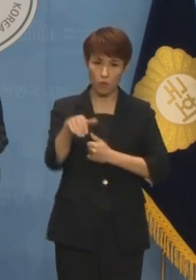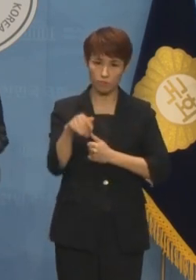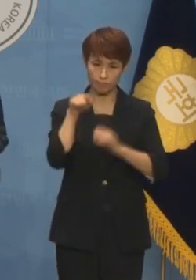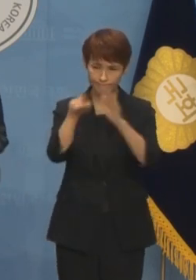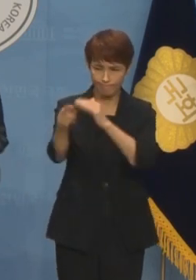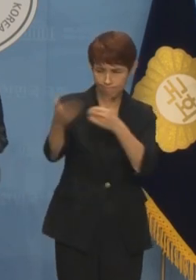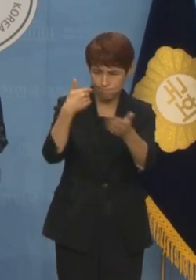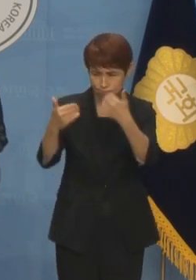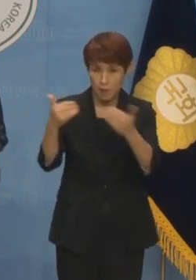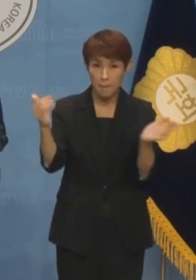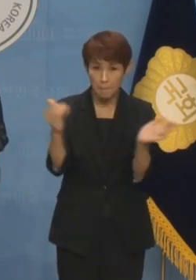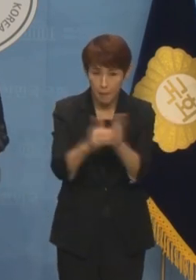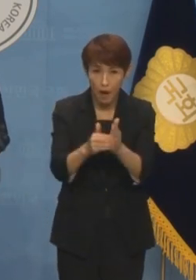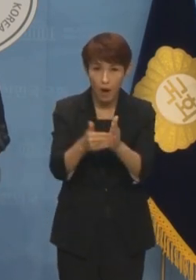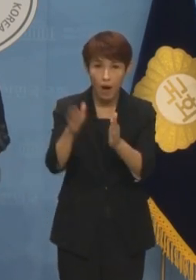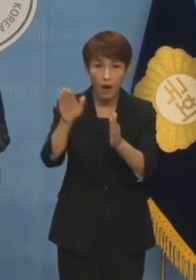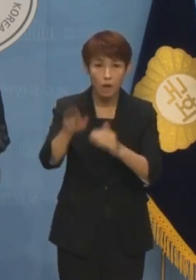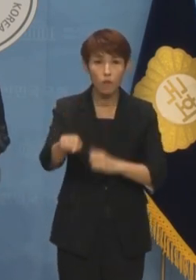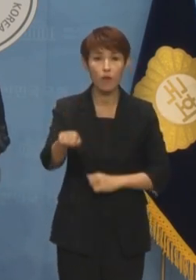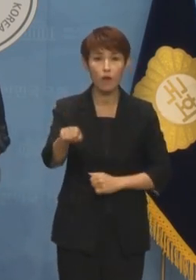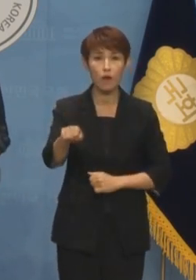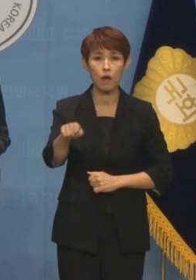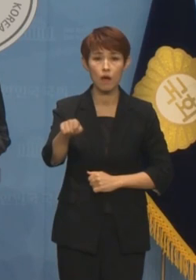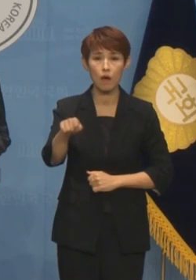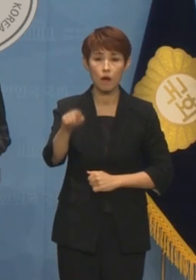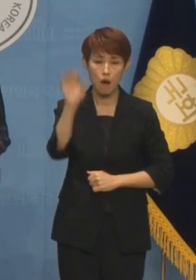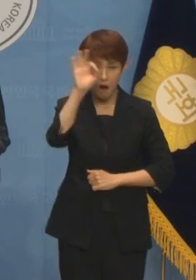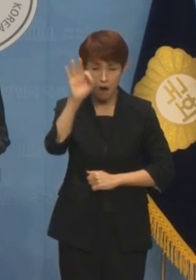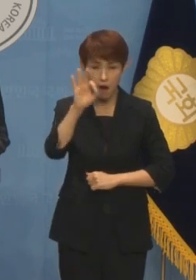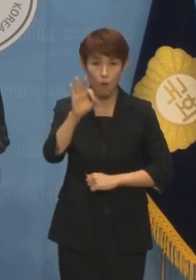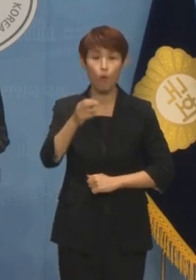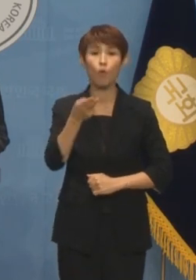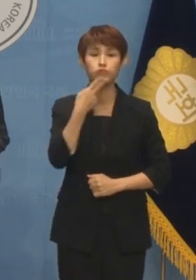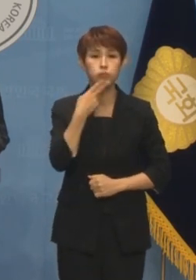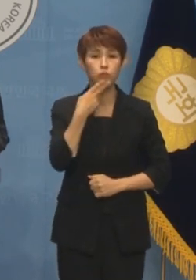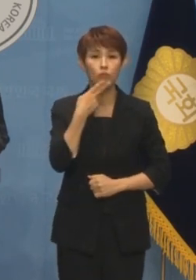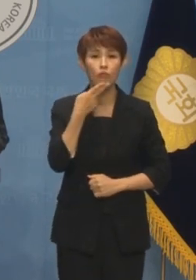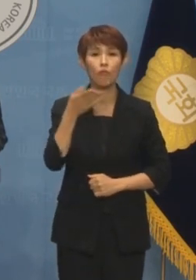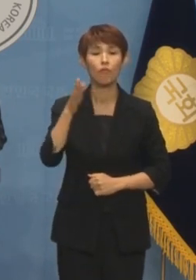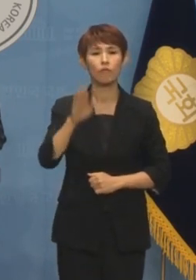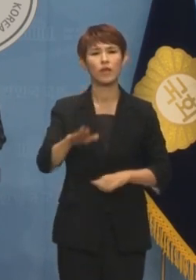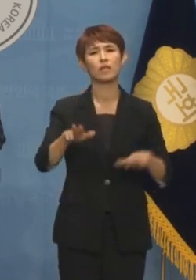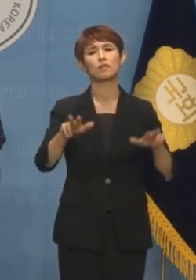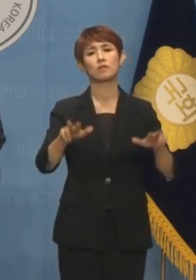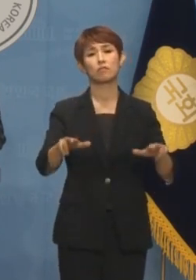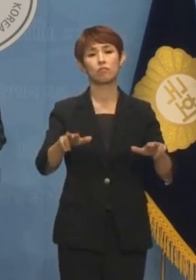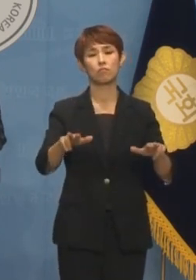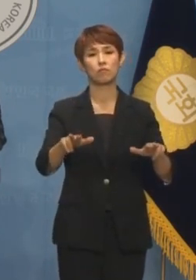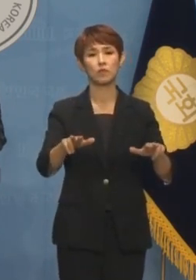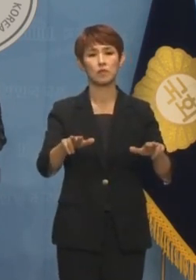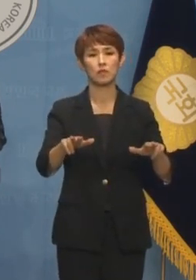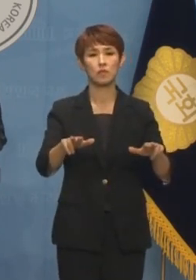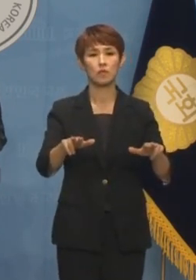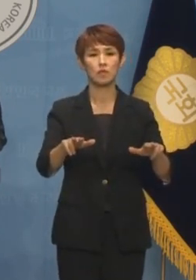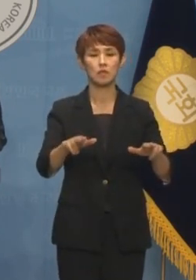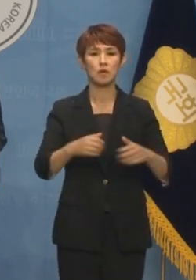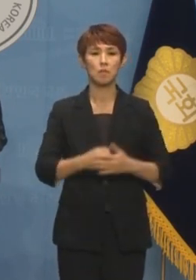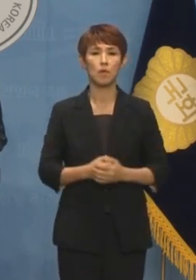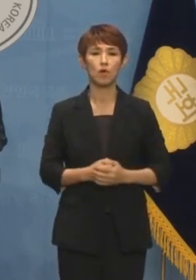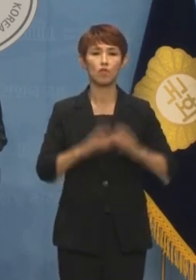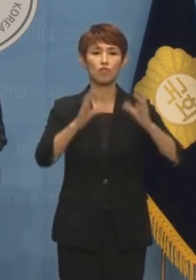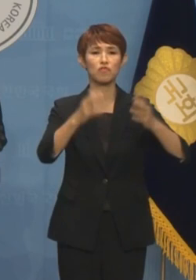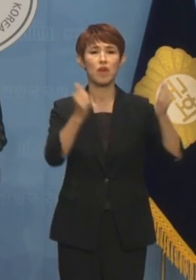압수수색하고도 어느 것 하나 밝히지 못해놓고 이제 와서 수사협조를 운운하며